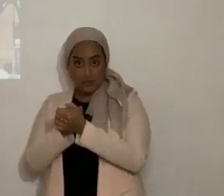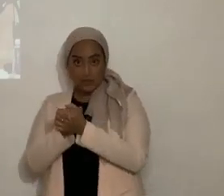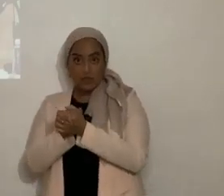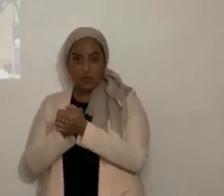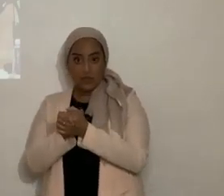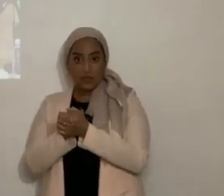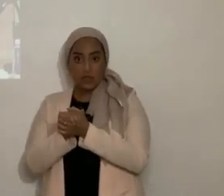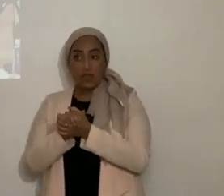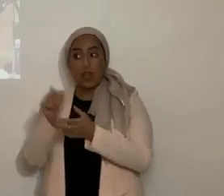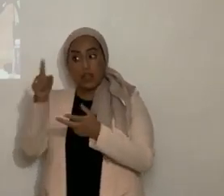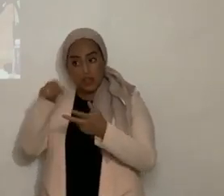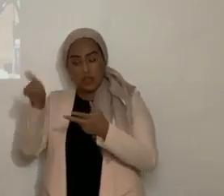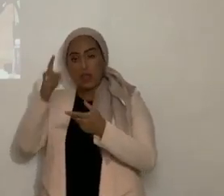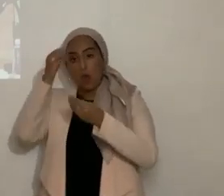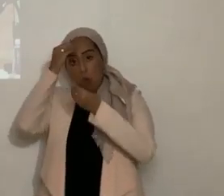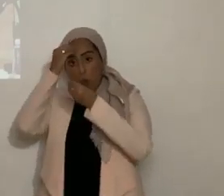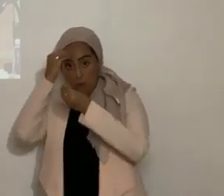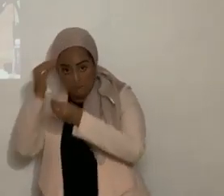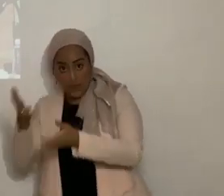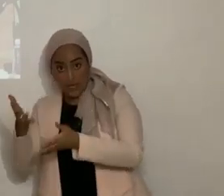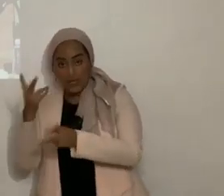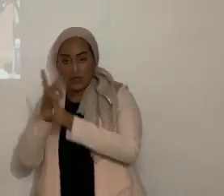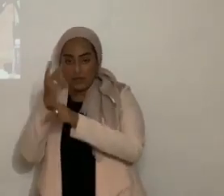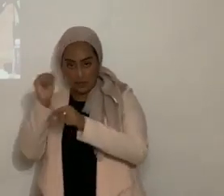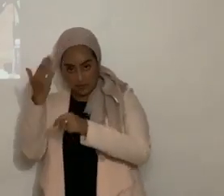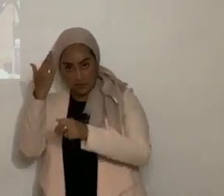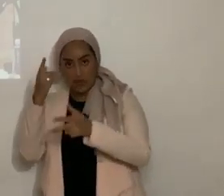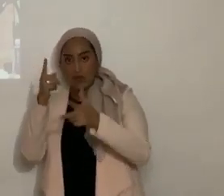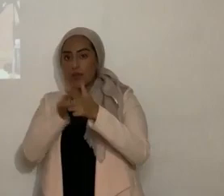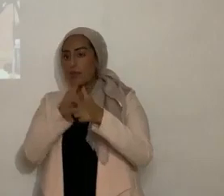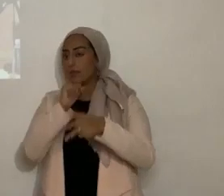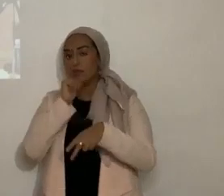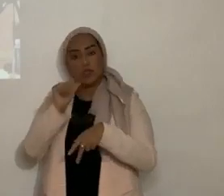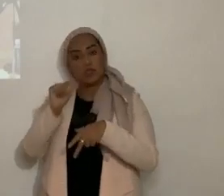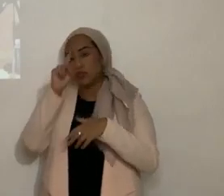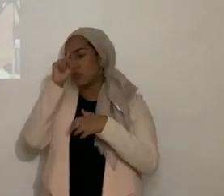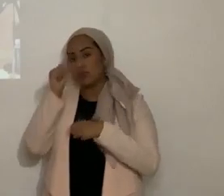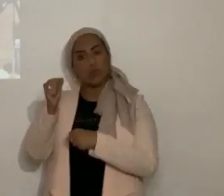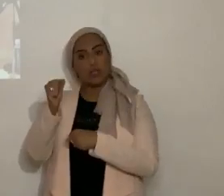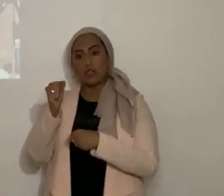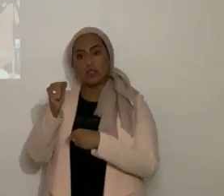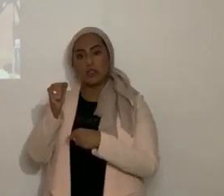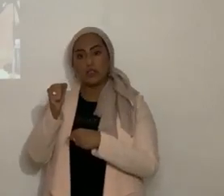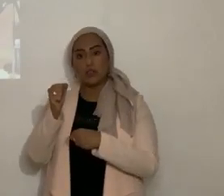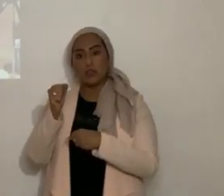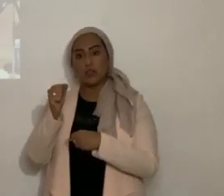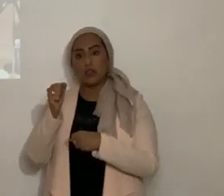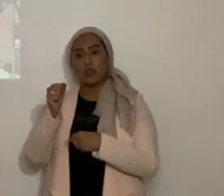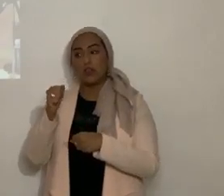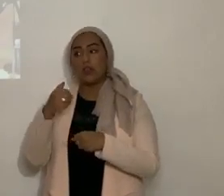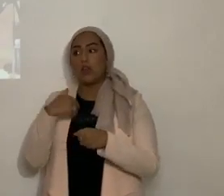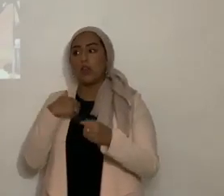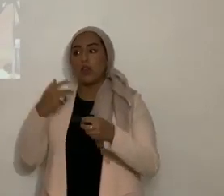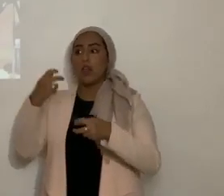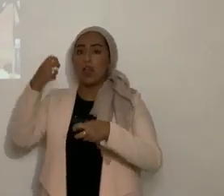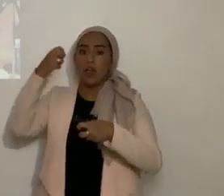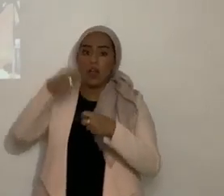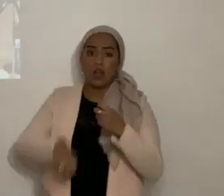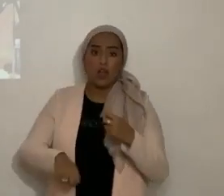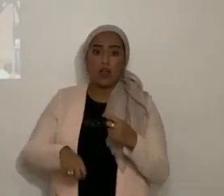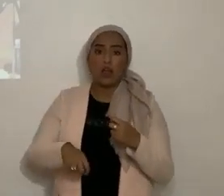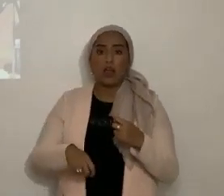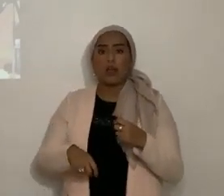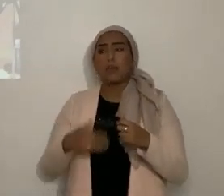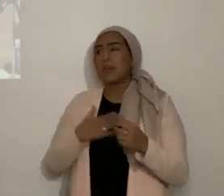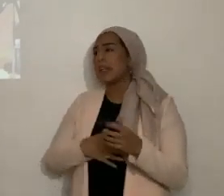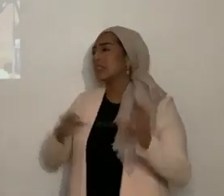creyentes. Ellos obedecen, guardan Shabbat, pero no confían. Entonces lloran y sufren y es que, por favor,